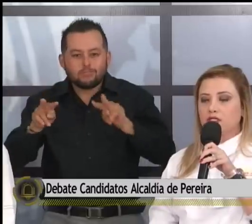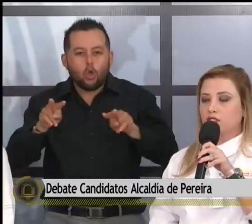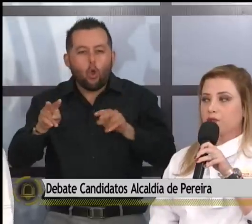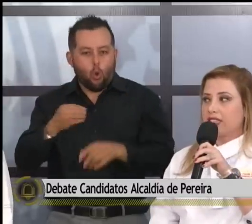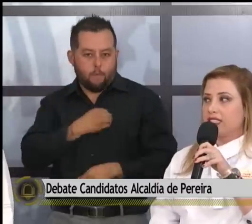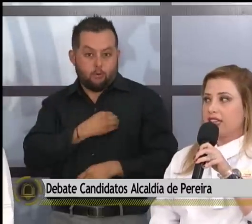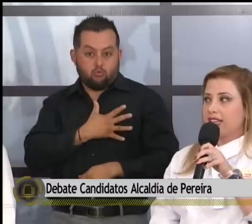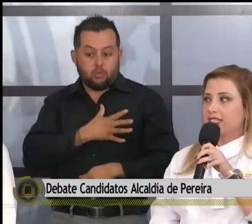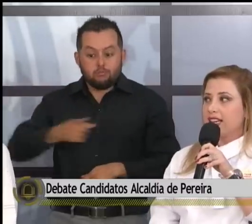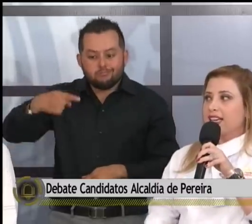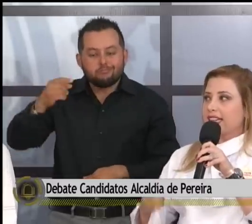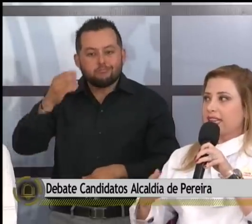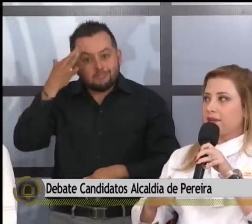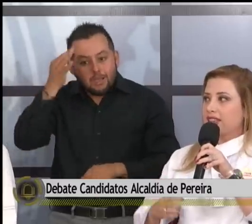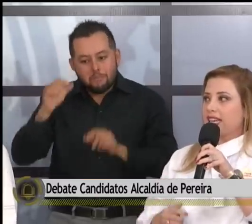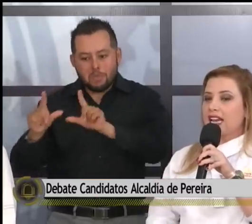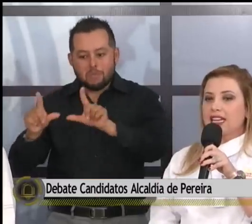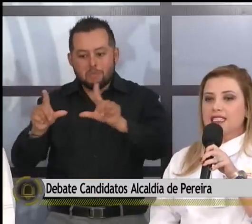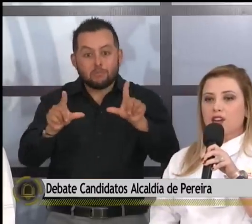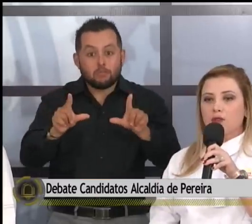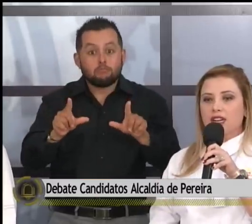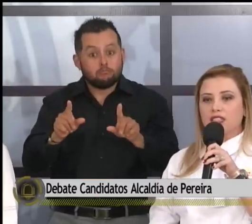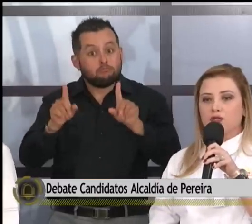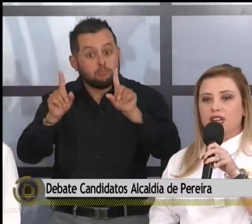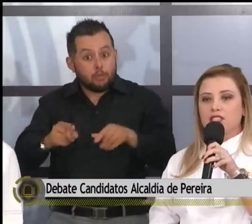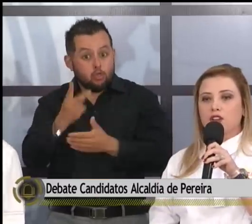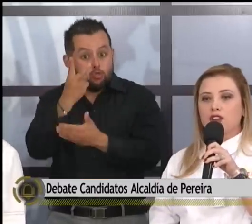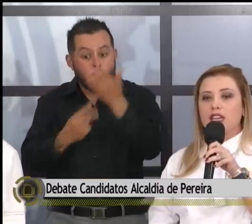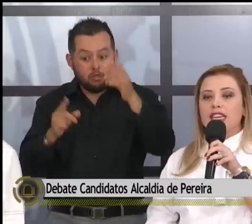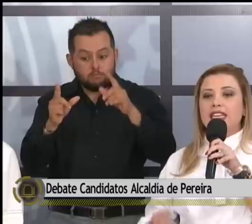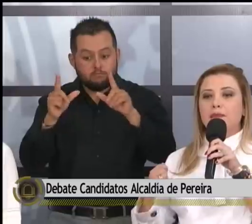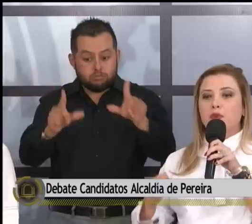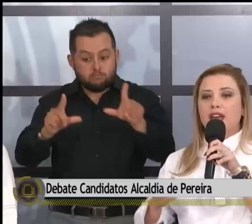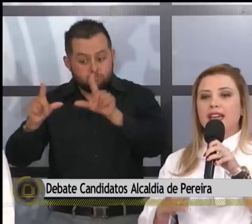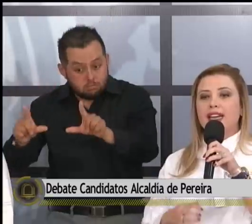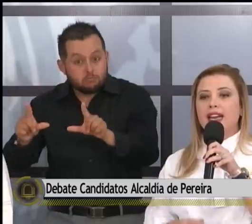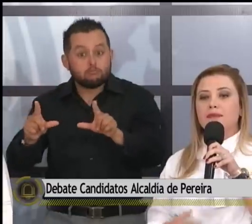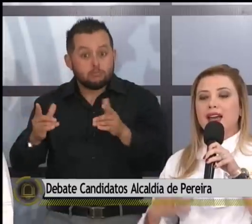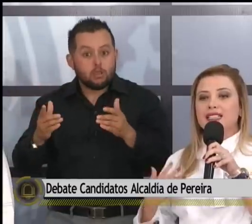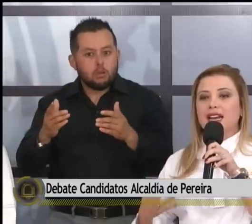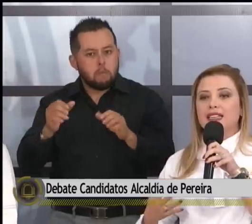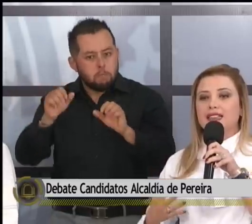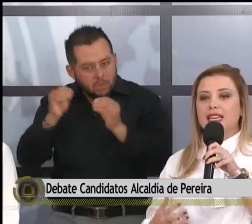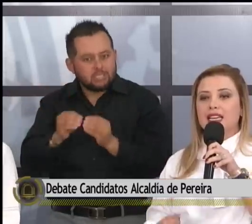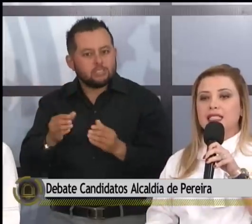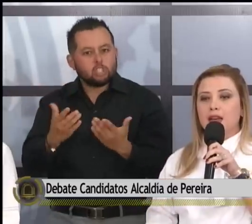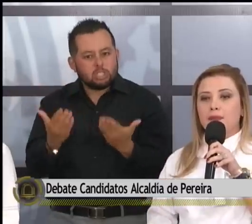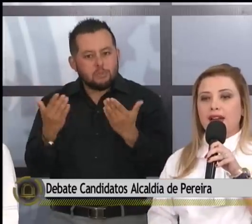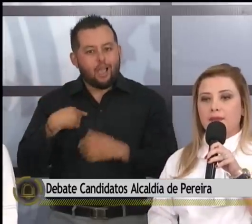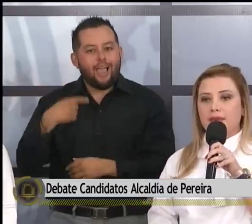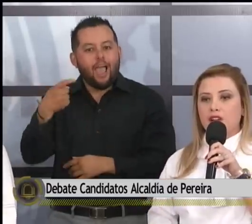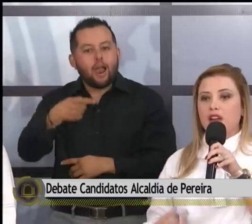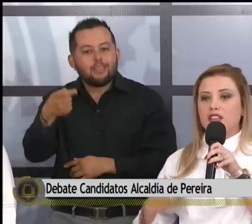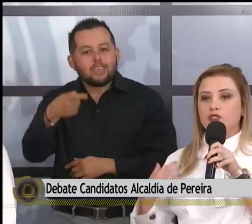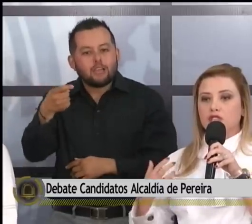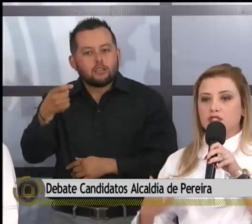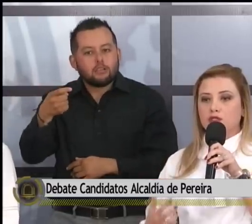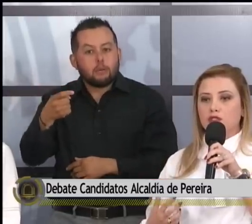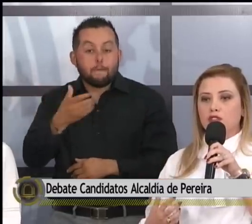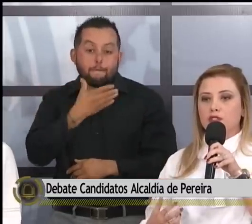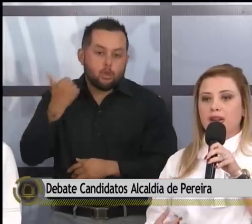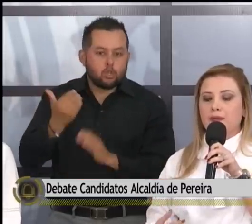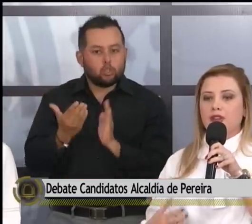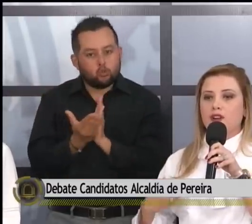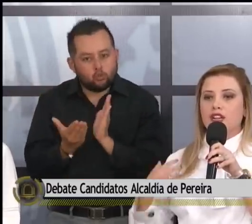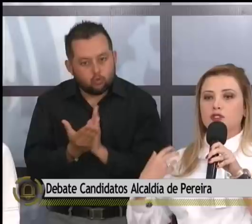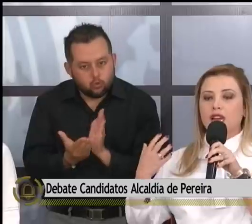para nuestros bachilleres, que también tengan esa doble titulación y que puedan generar más garantías para mejorar sus